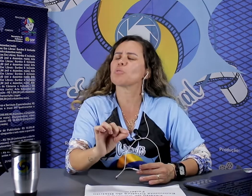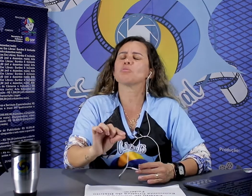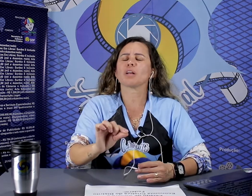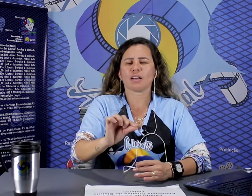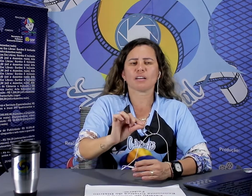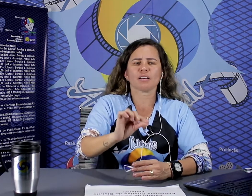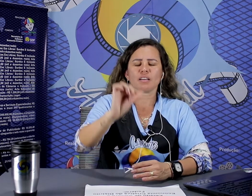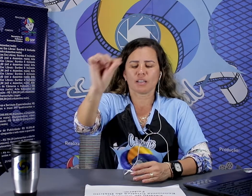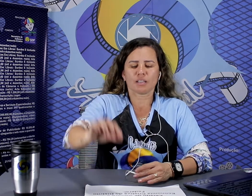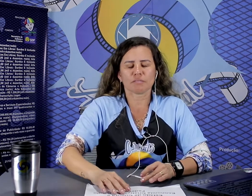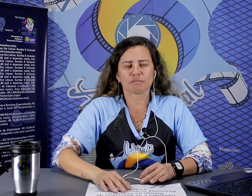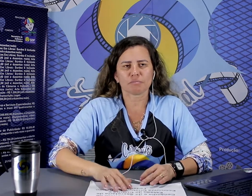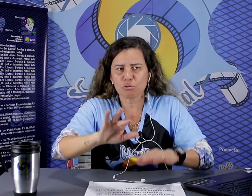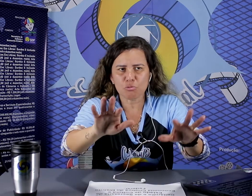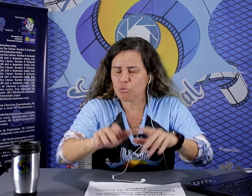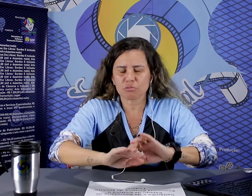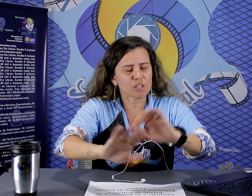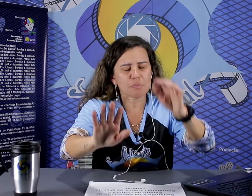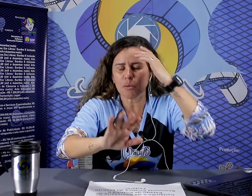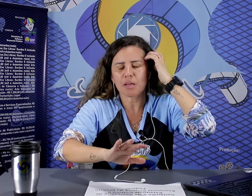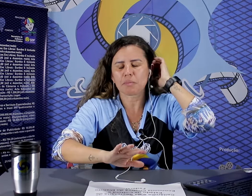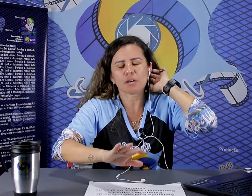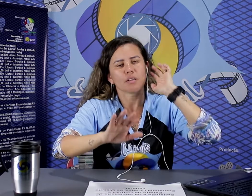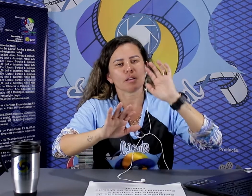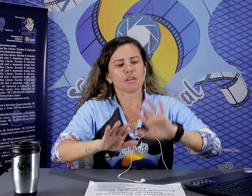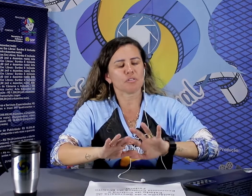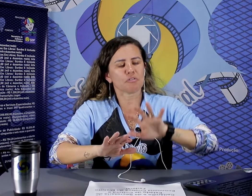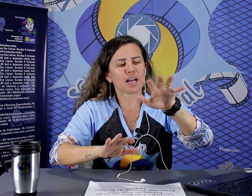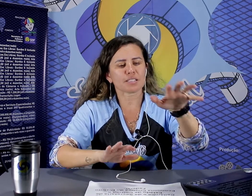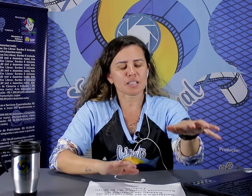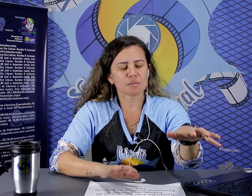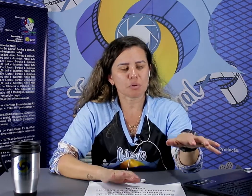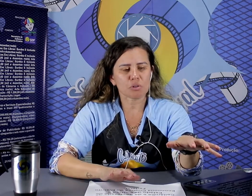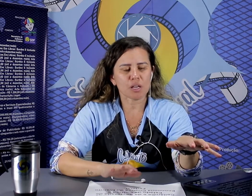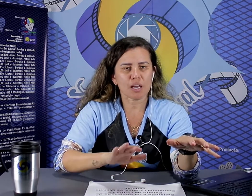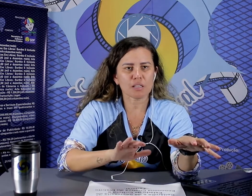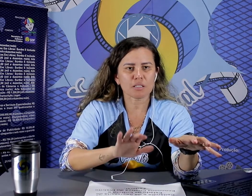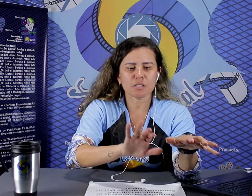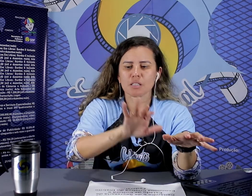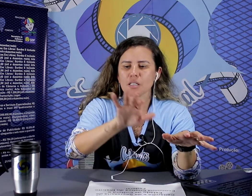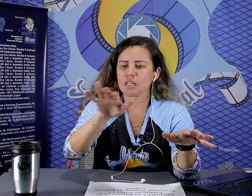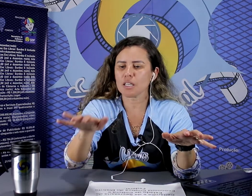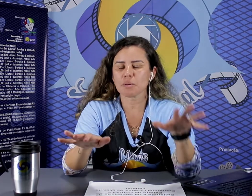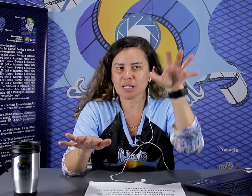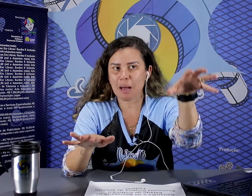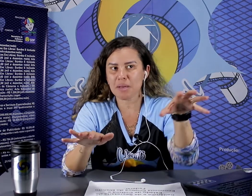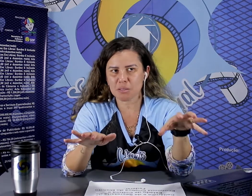procurar. Vai no Google, não tem problema. Frases em português e libras, a mesma